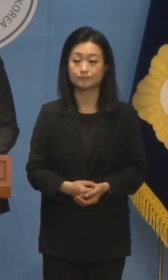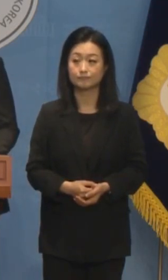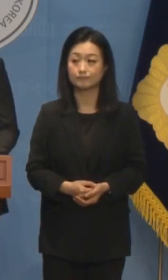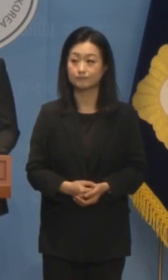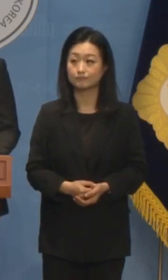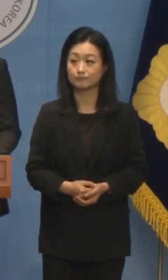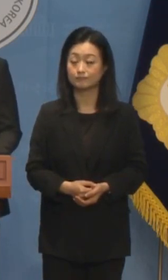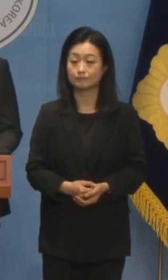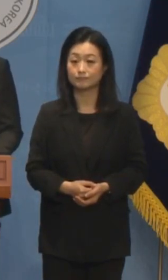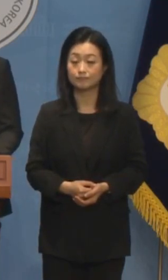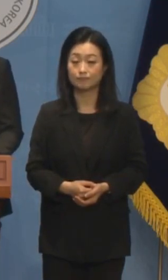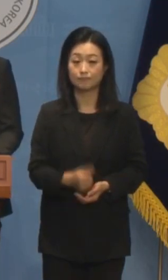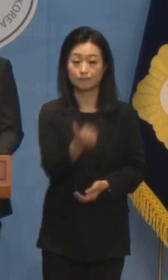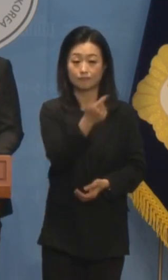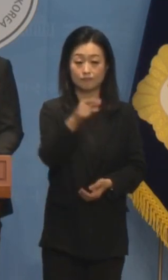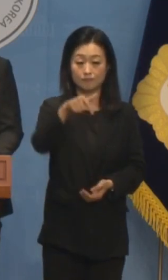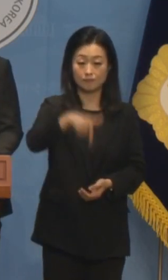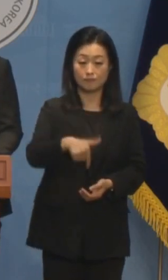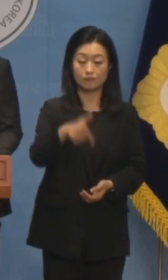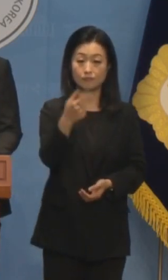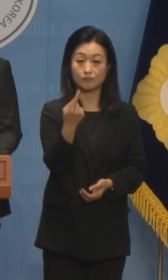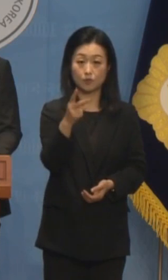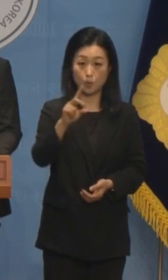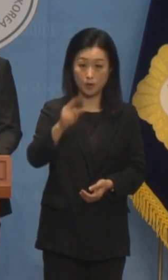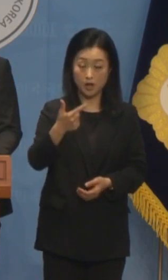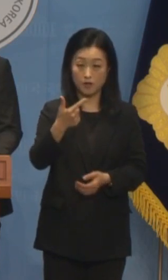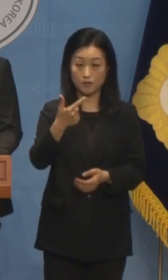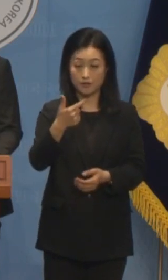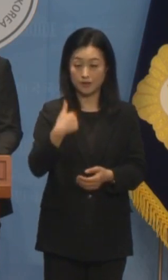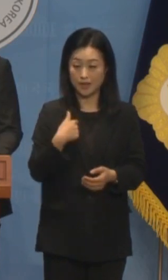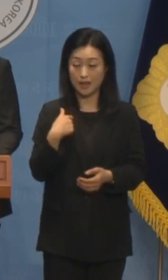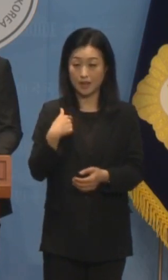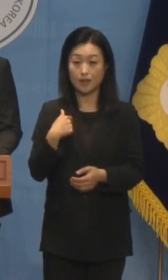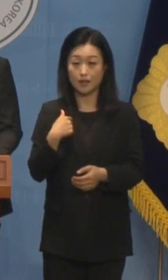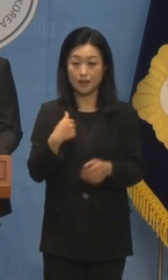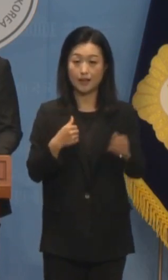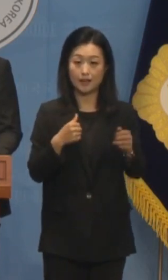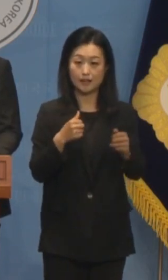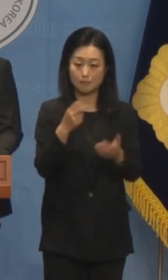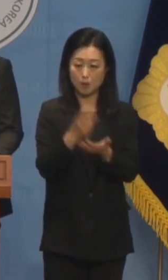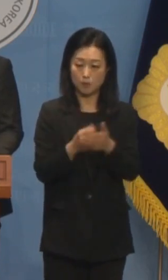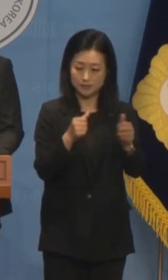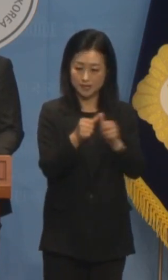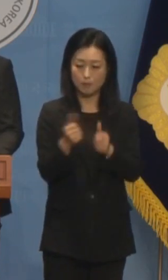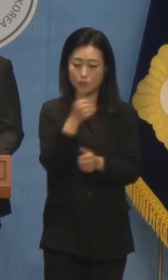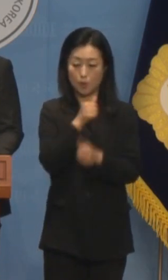광노현 예비후보님의 법률 대리인 김현철 변호사입니다. 먼저